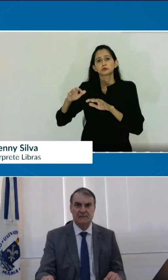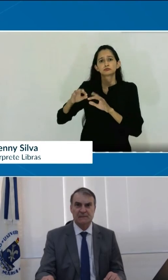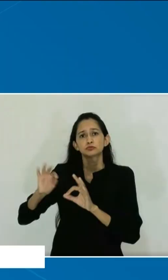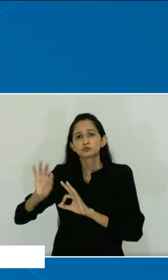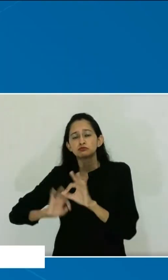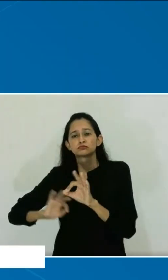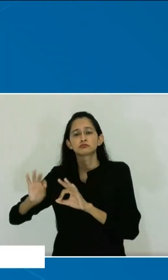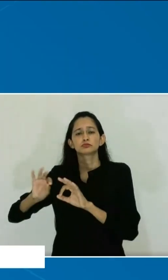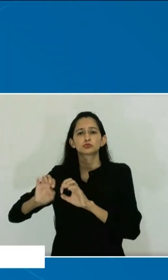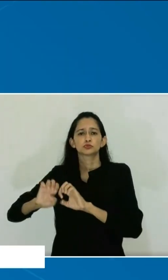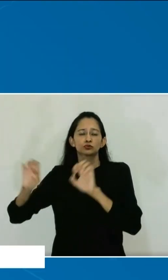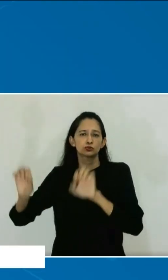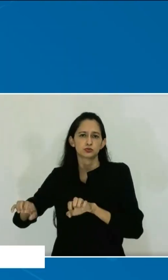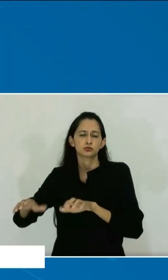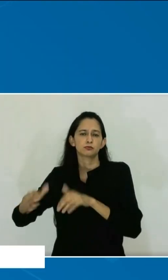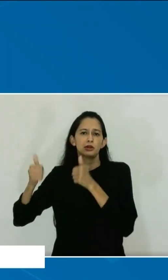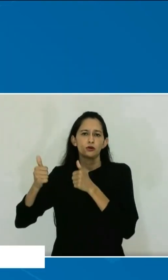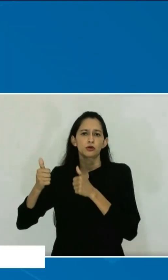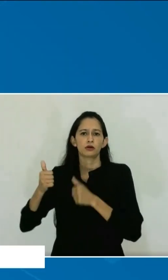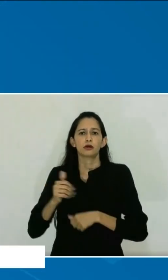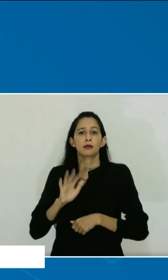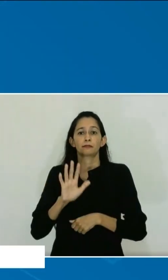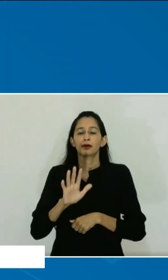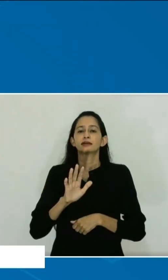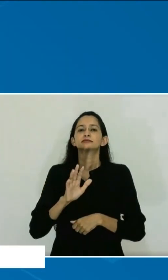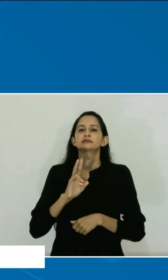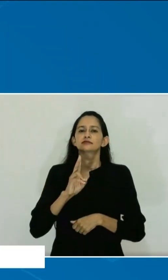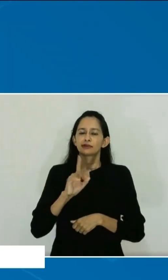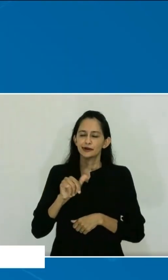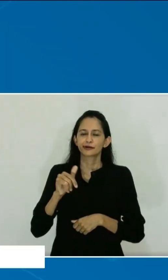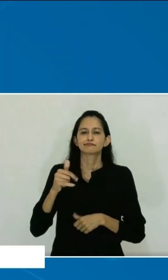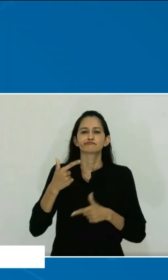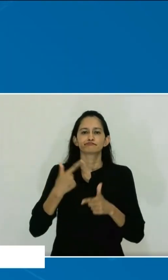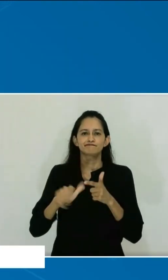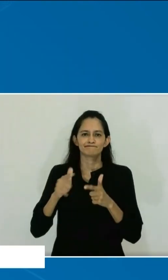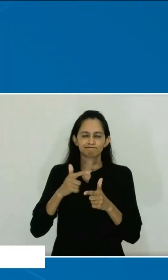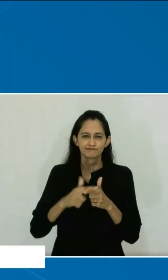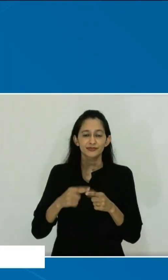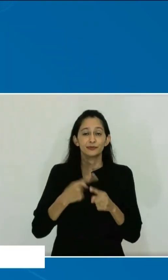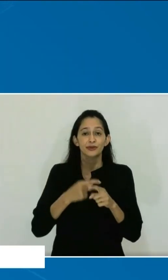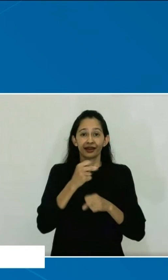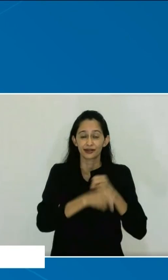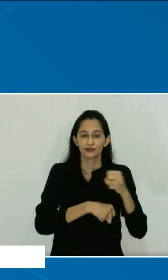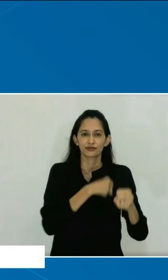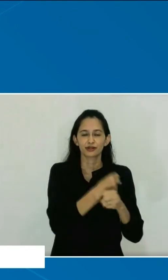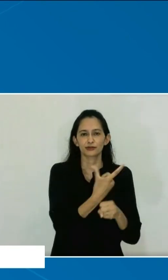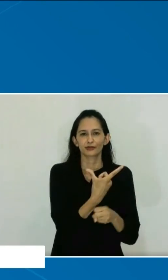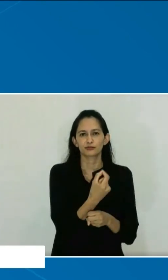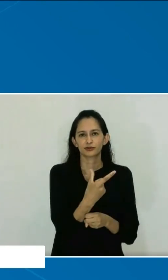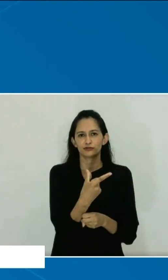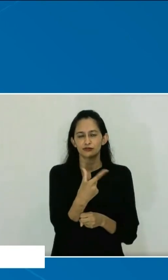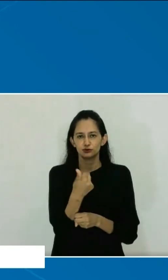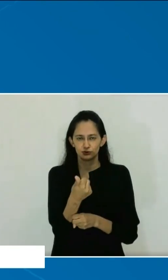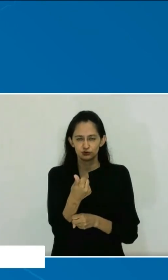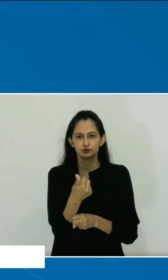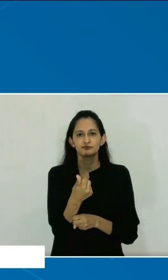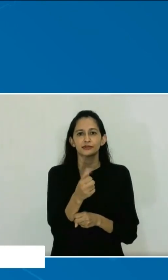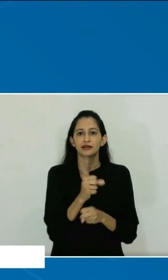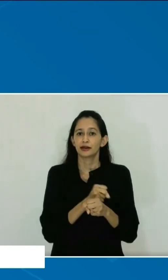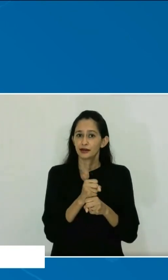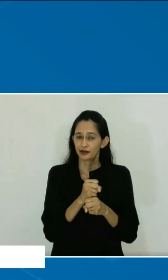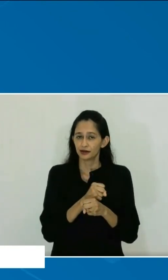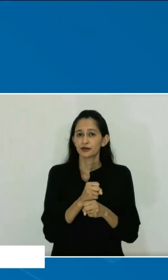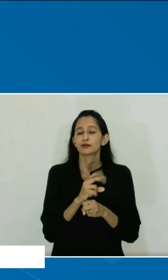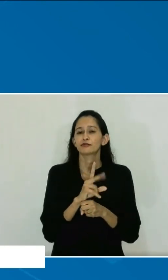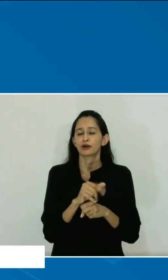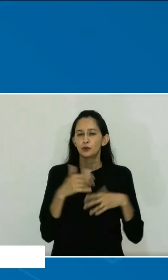outras, mas os impactos serão muito duros, considerando que 2021 vai ser um ano que vai